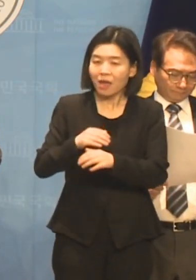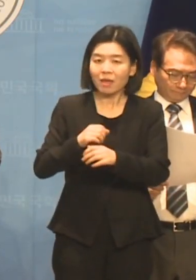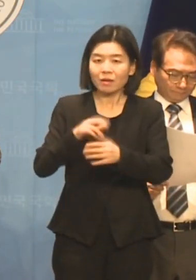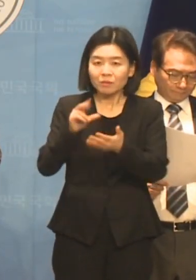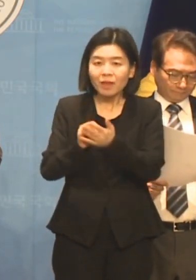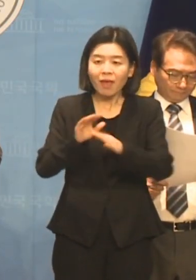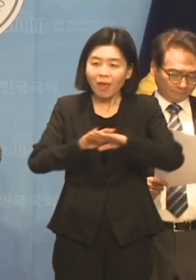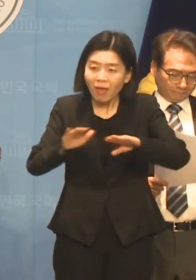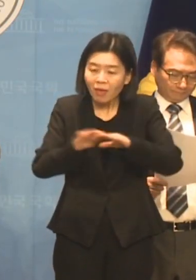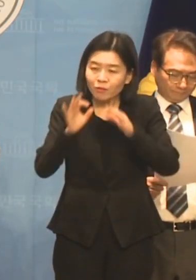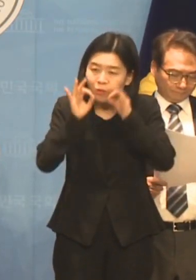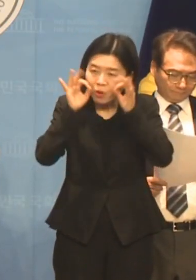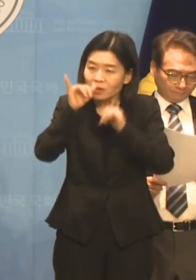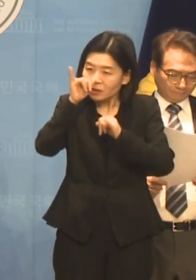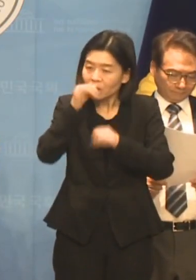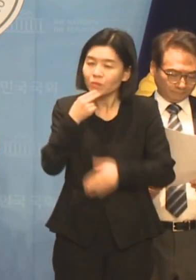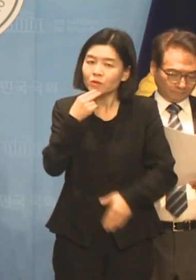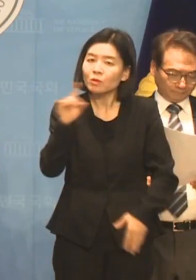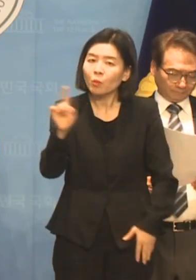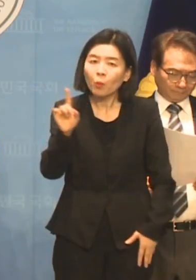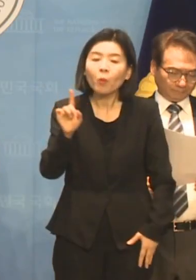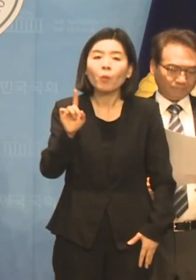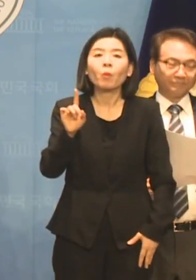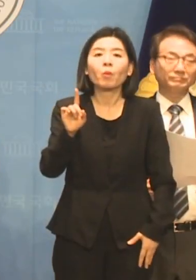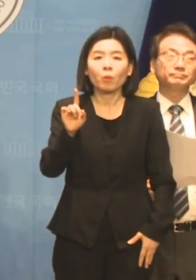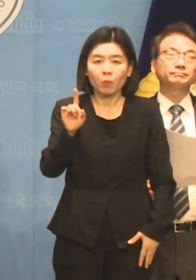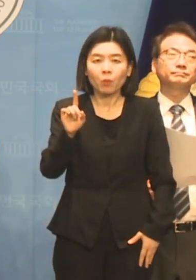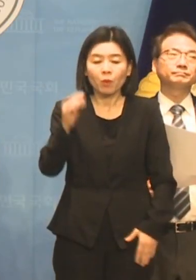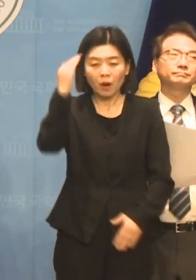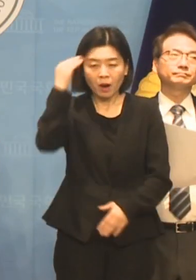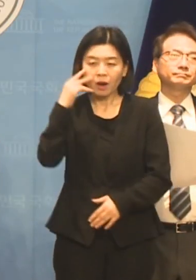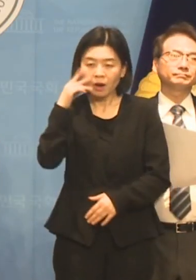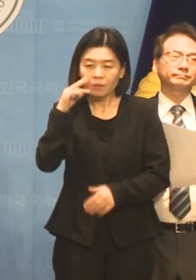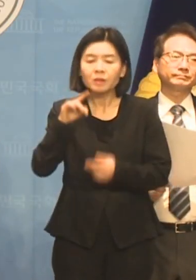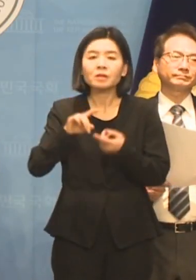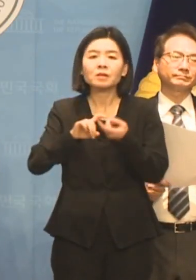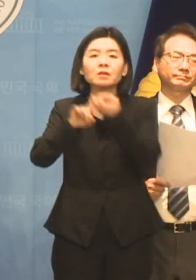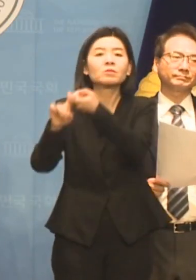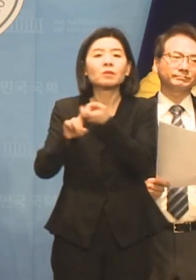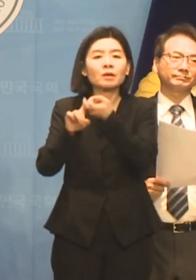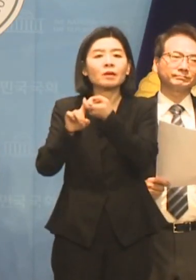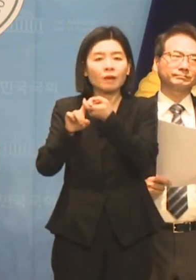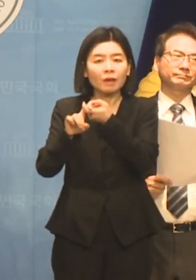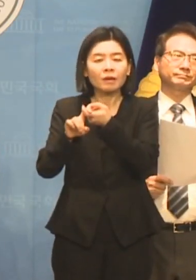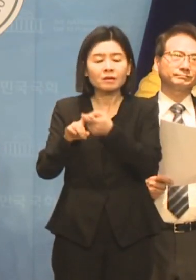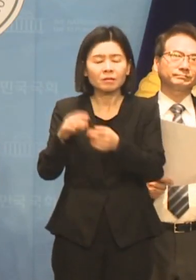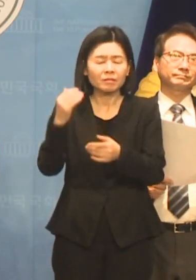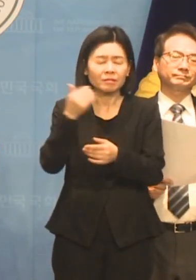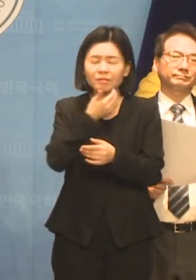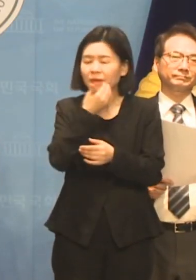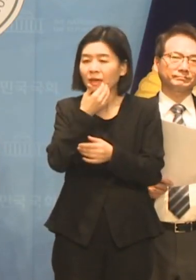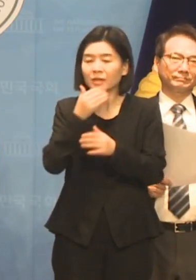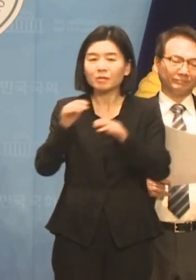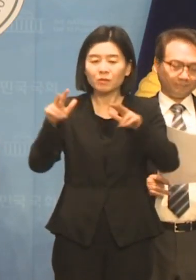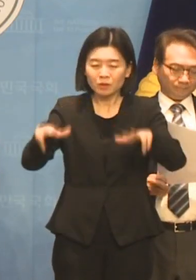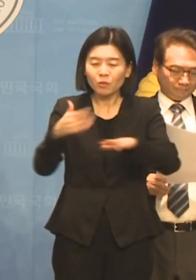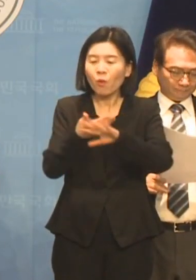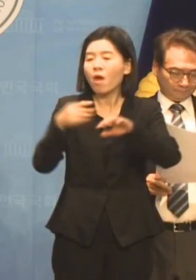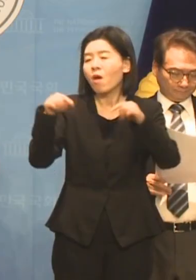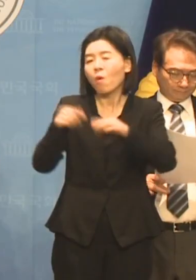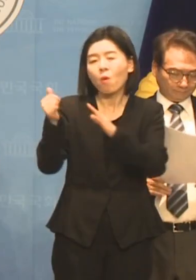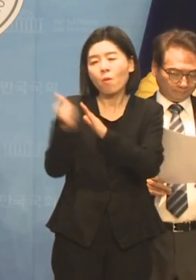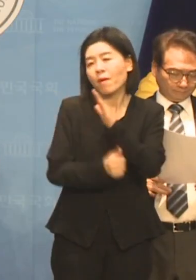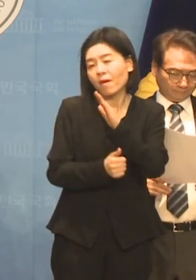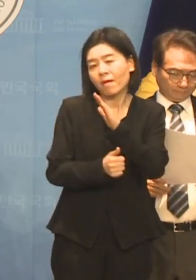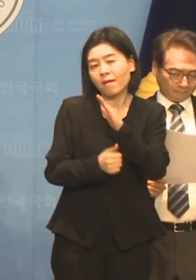했던 것인지, 정말 이 한미동맹의 역사에서 다시 있을 수 없는 외교 참사가 아닐 수 없습니다.